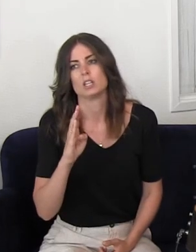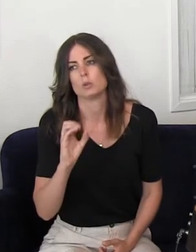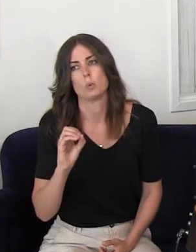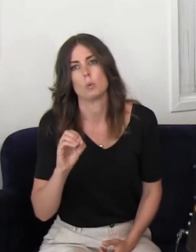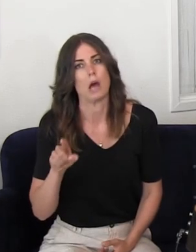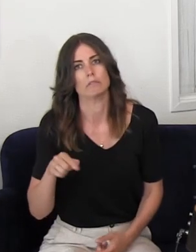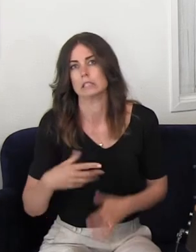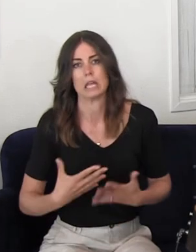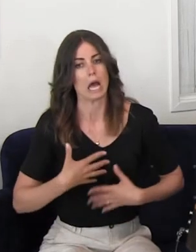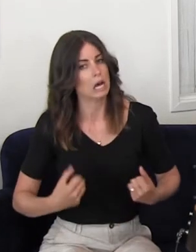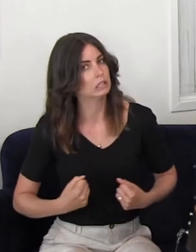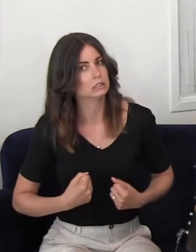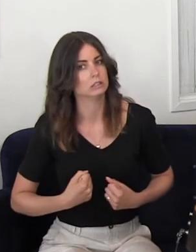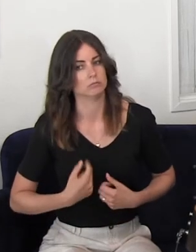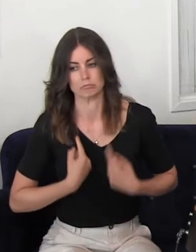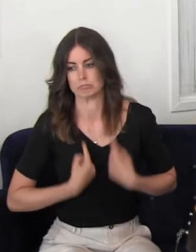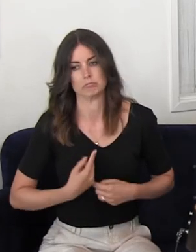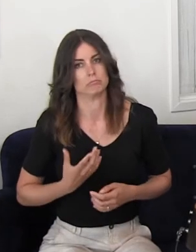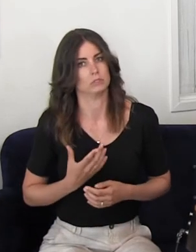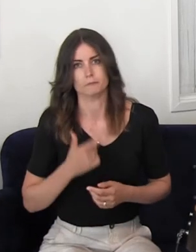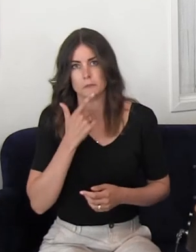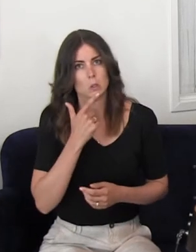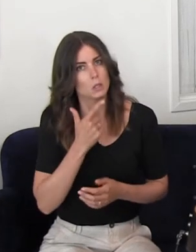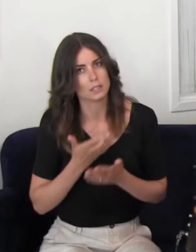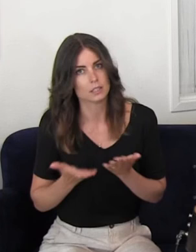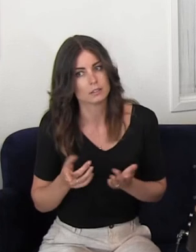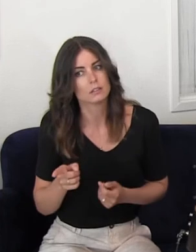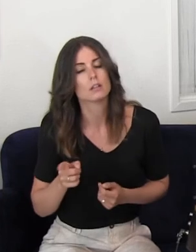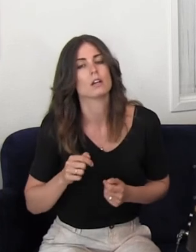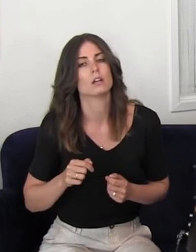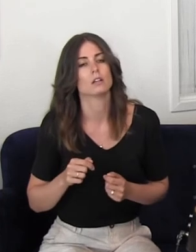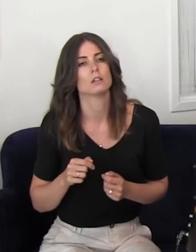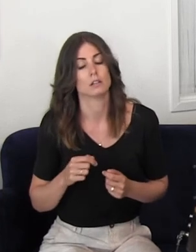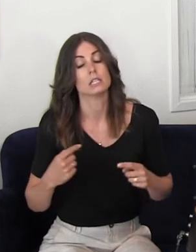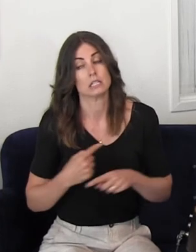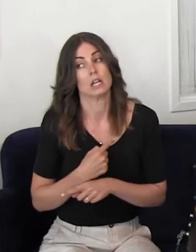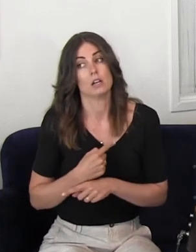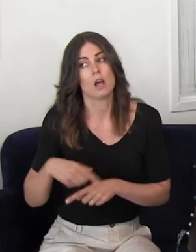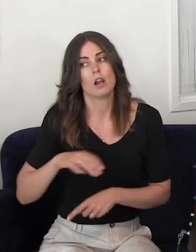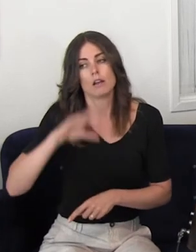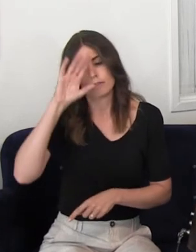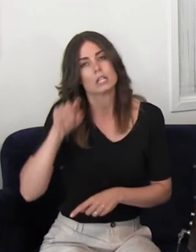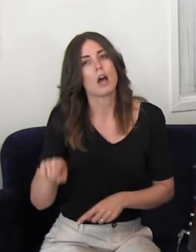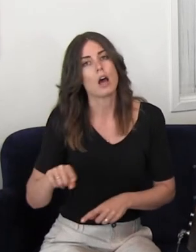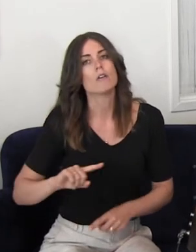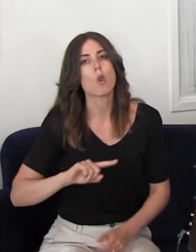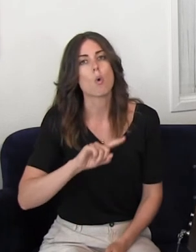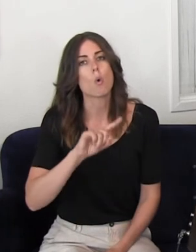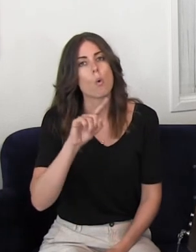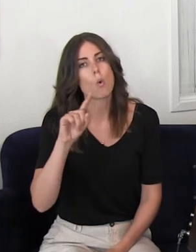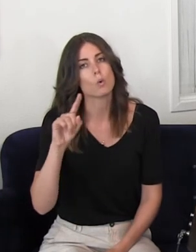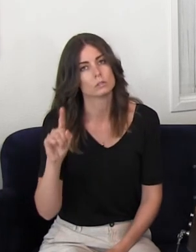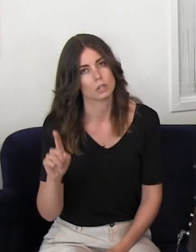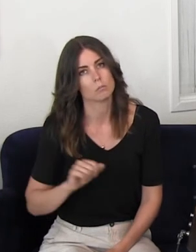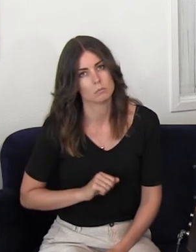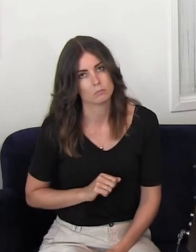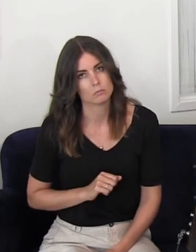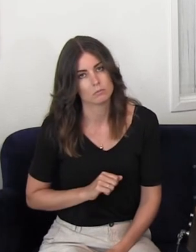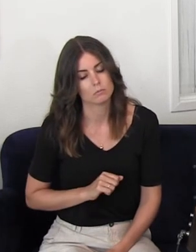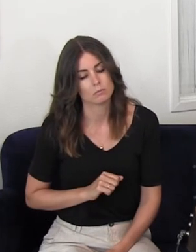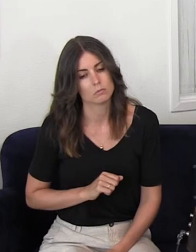sig arg eller ilsken av sig på något sätt eller farlig, utan det han var mest känd för, det var att han var väldigt långsam. Och under